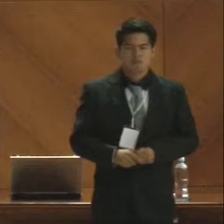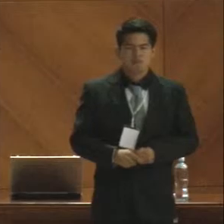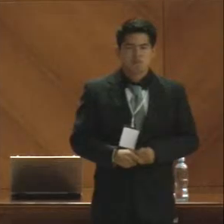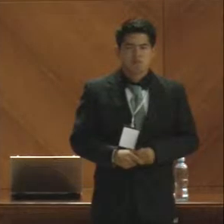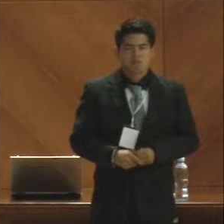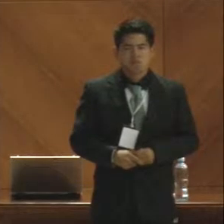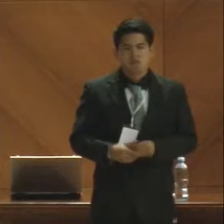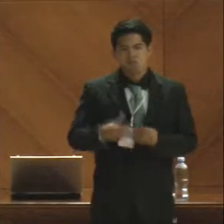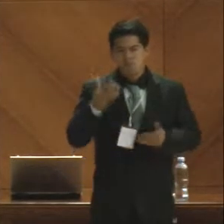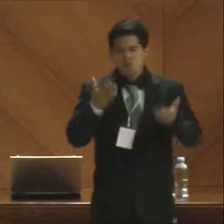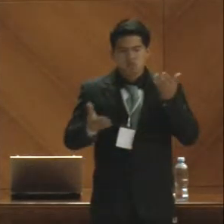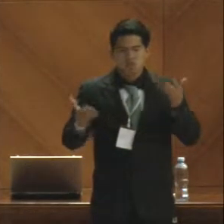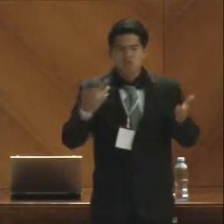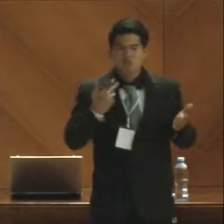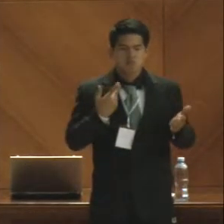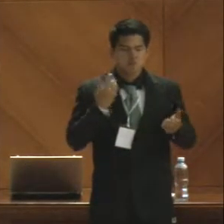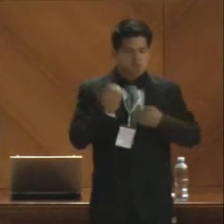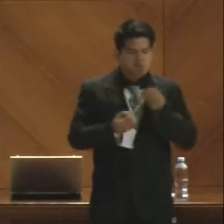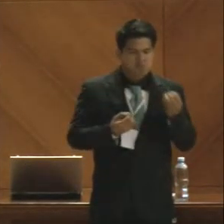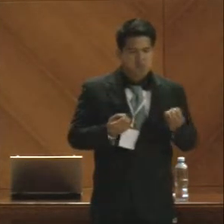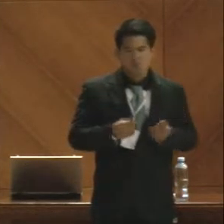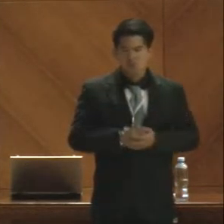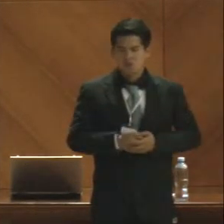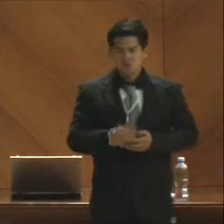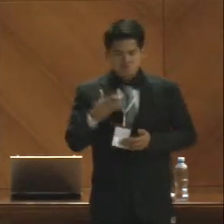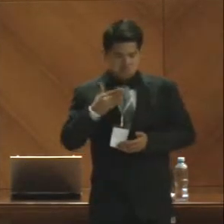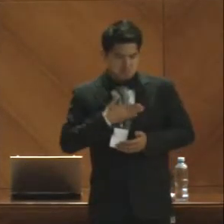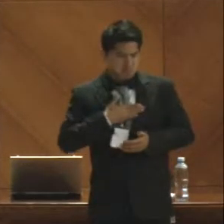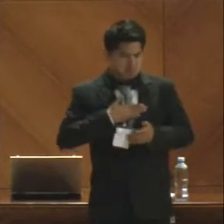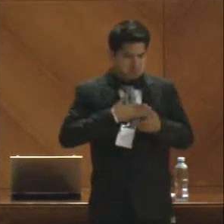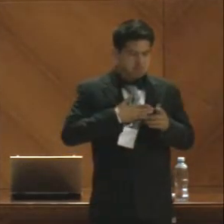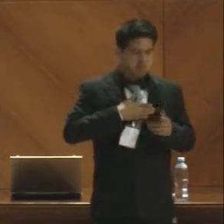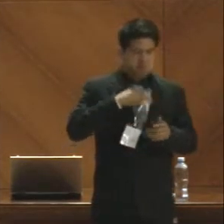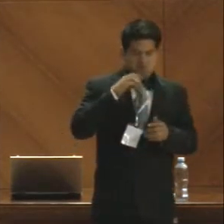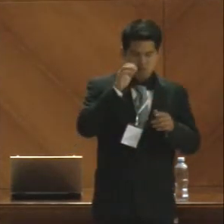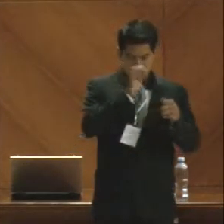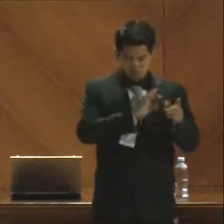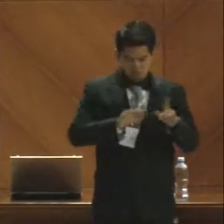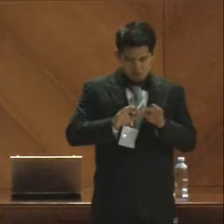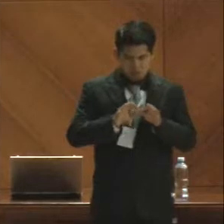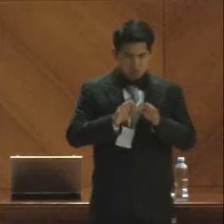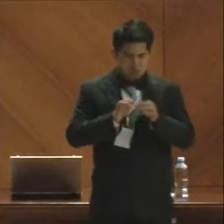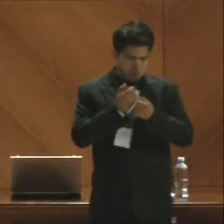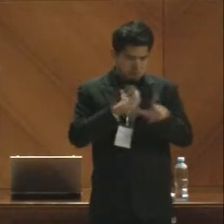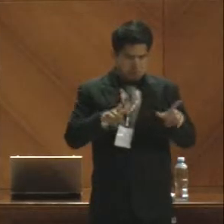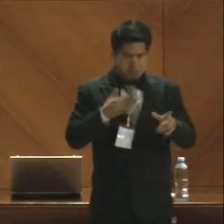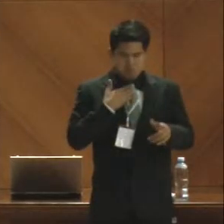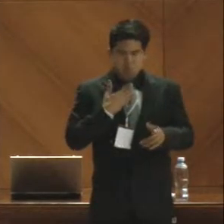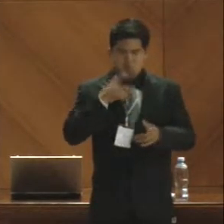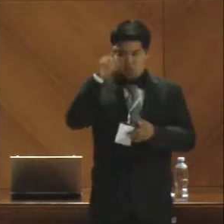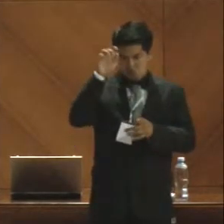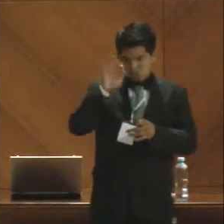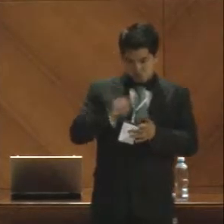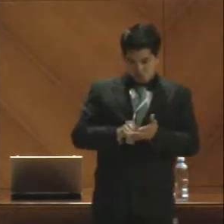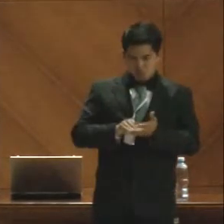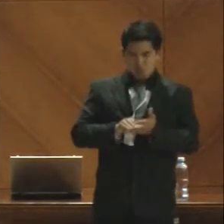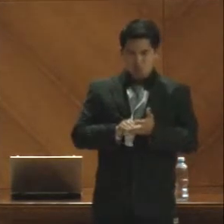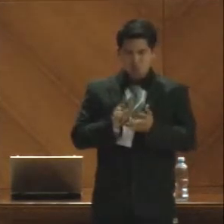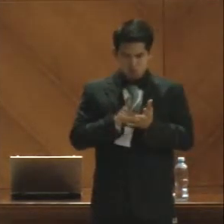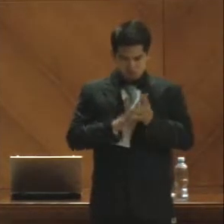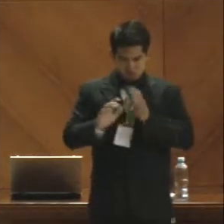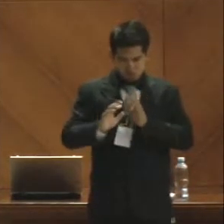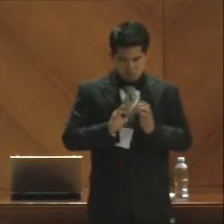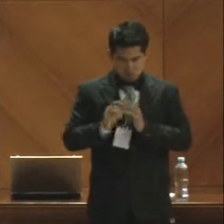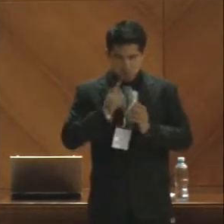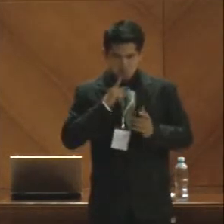puedo retribuir a la comunidad. Entonces, por ejemplo, yo cojo un software libre hecho en España, lo descargo para contabilidad, lo modifico y lo